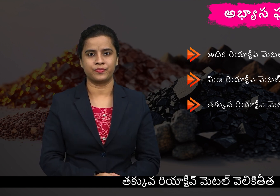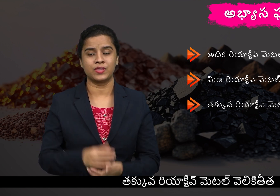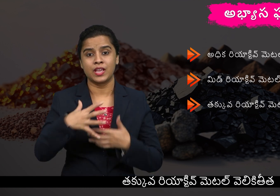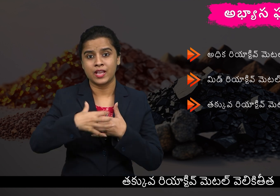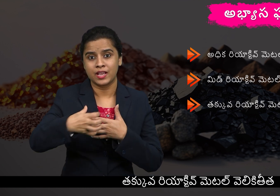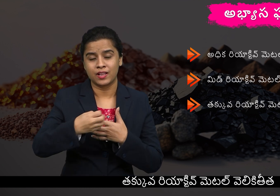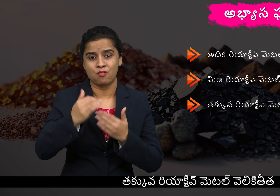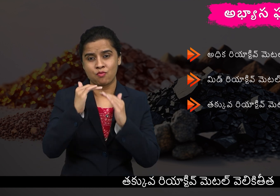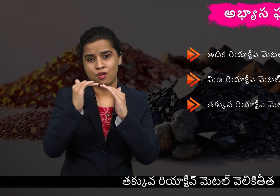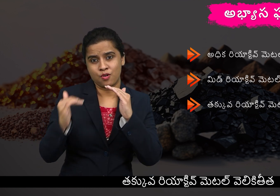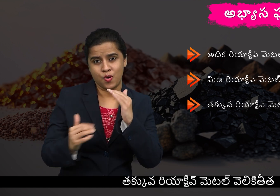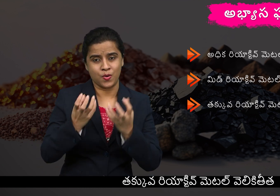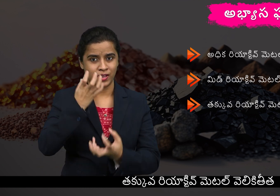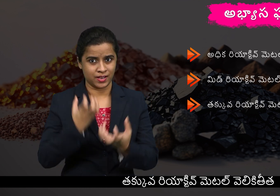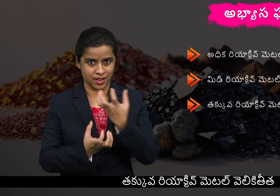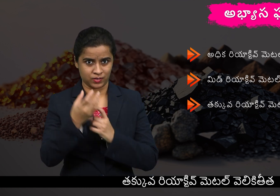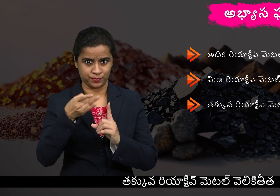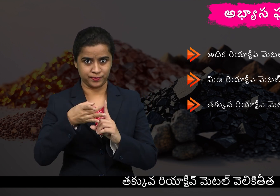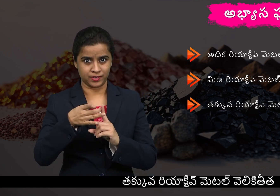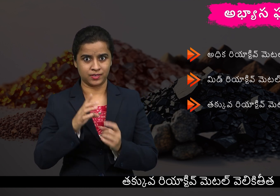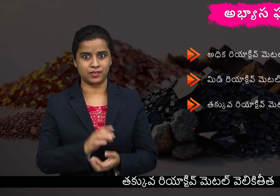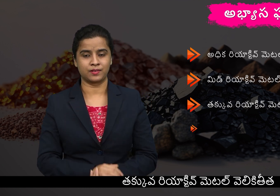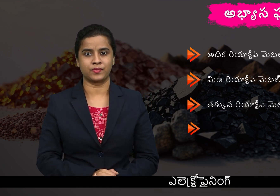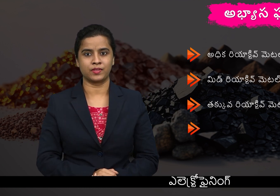తక్కువ రియాక్టివ్ మెటల్ వెలికితీత,